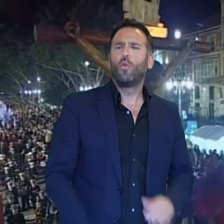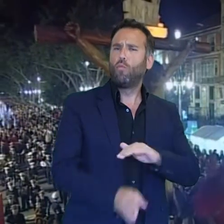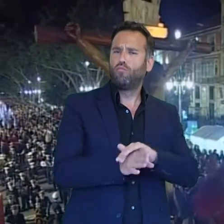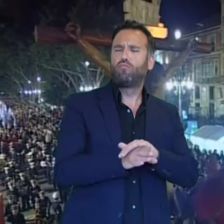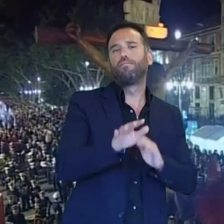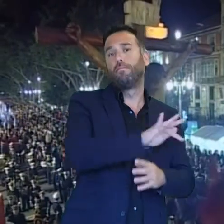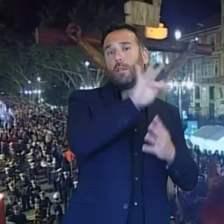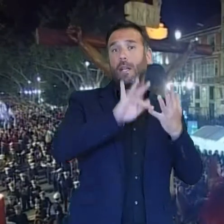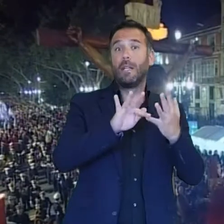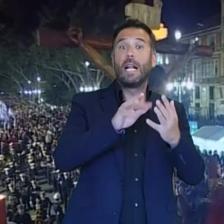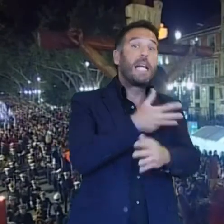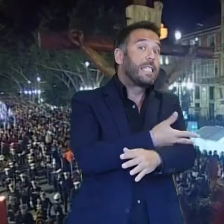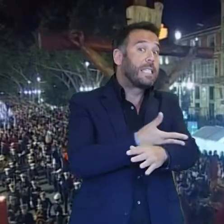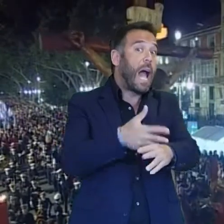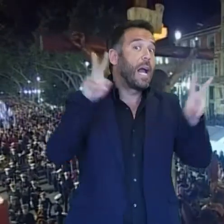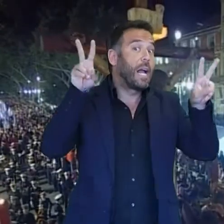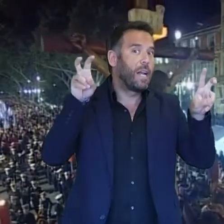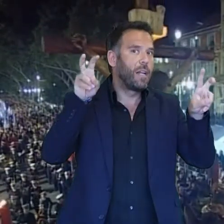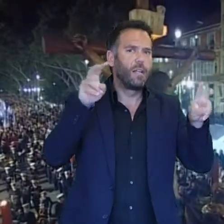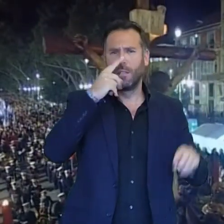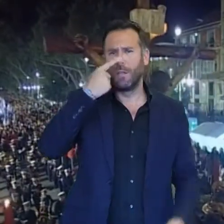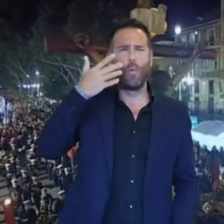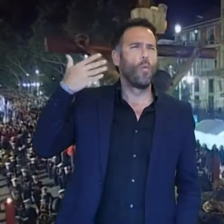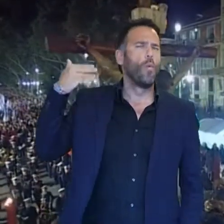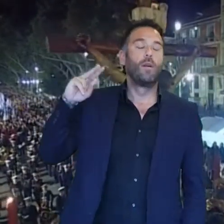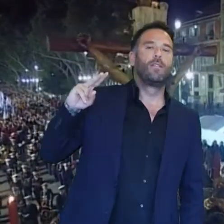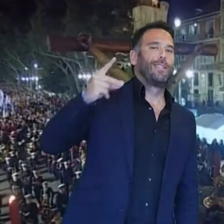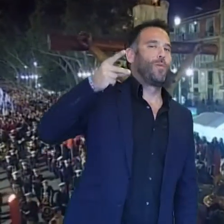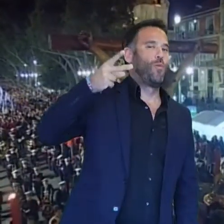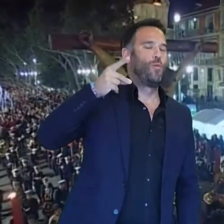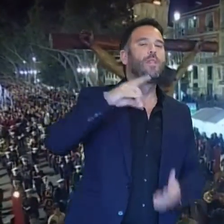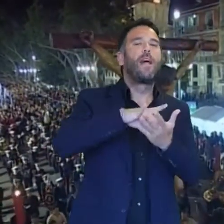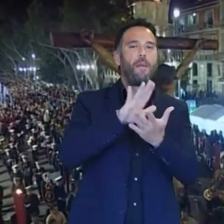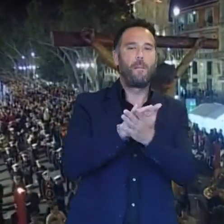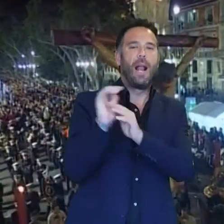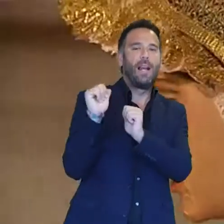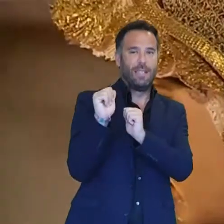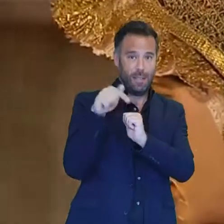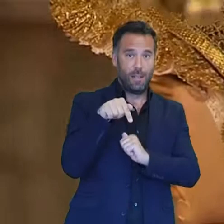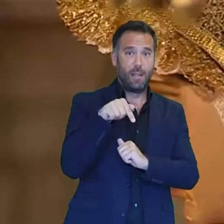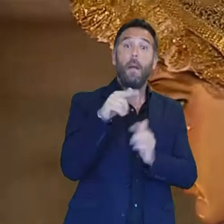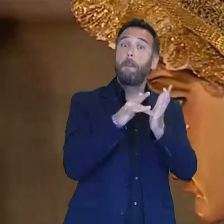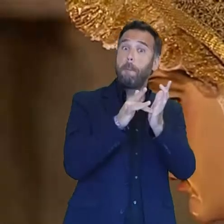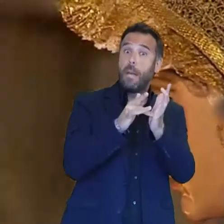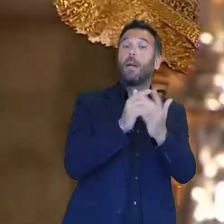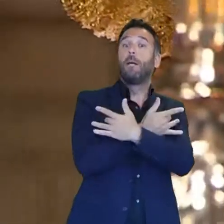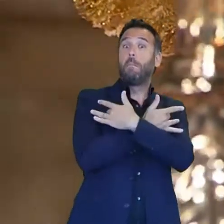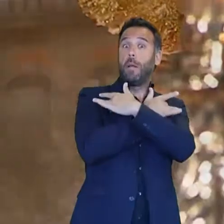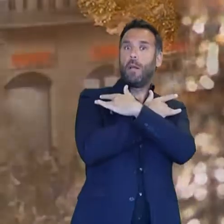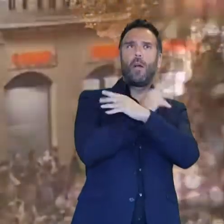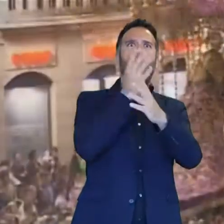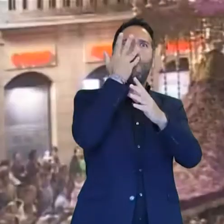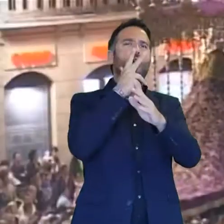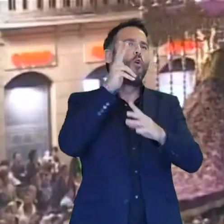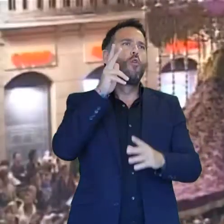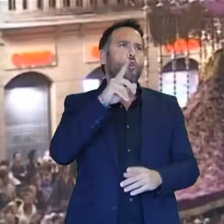Seguimos con Sangre. Esta cofradía es la segunda más antigua de las que procesionan en la Semana Santa malagueña. Su Virgen tiene un color lila en su